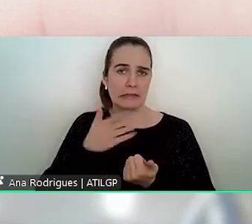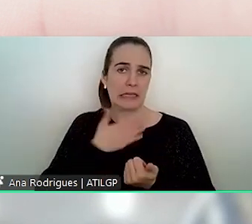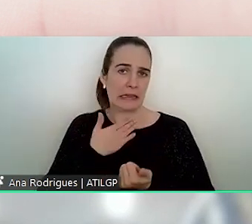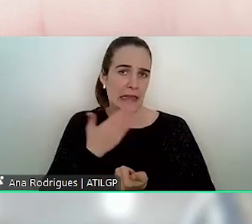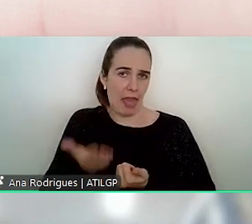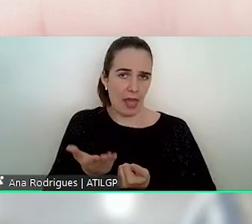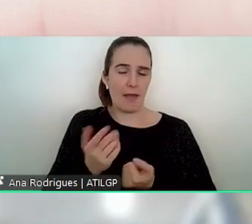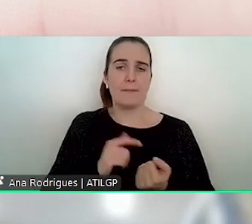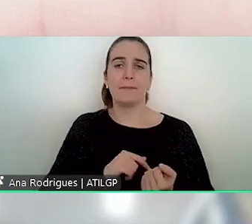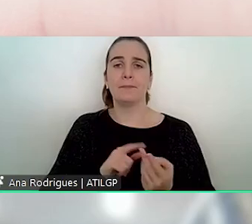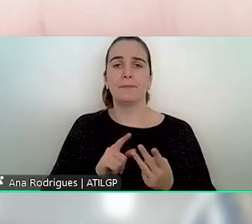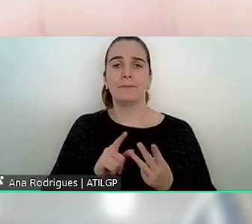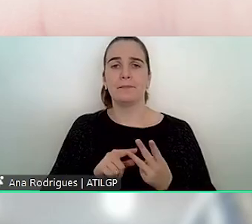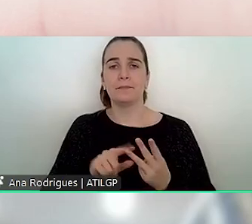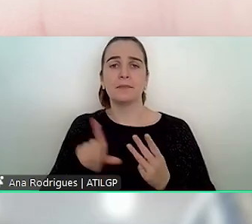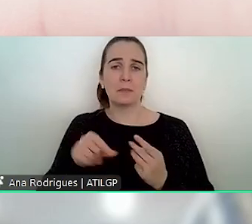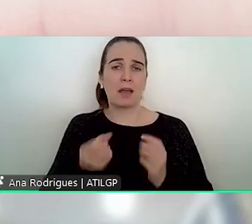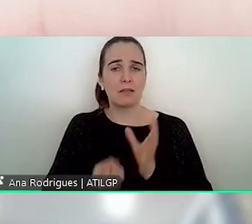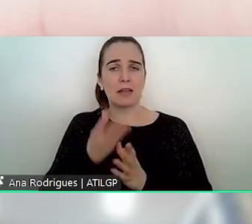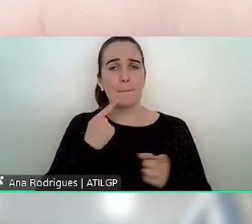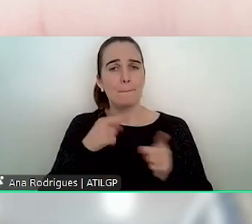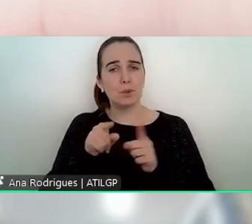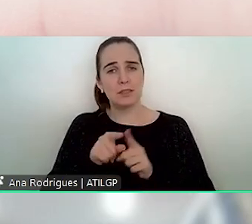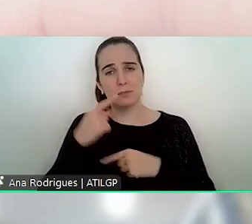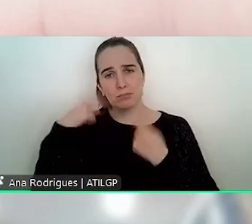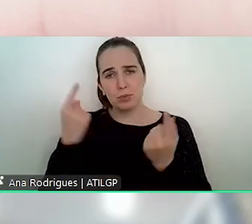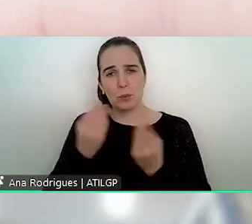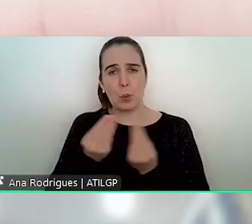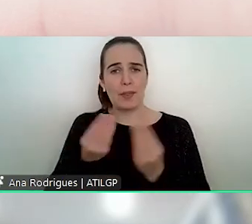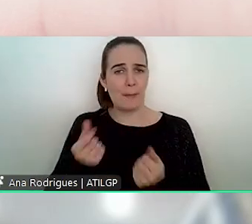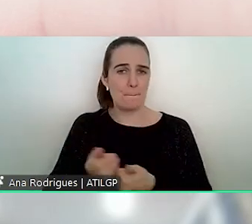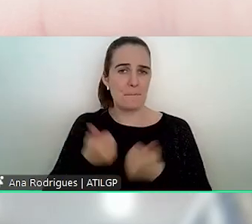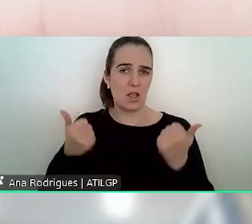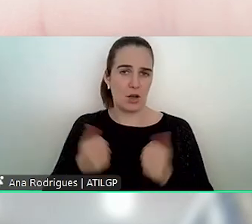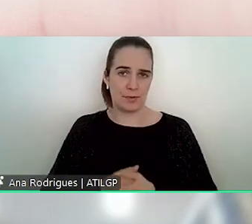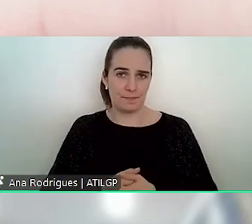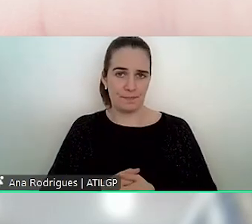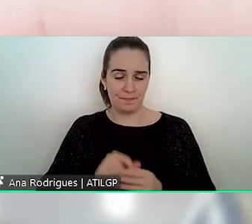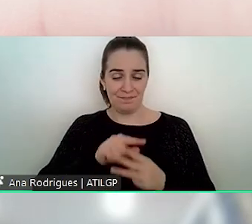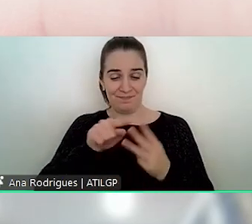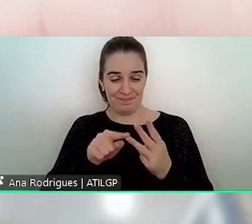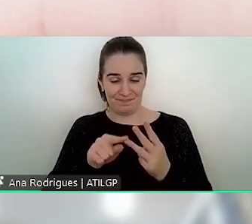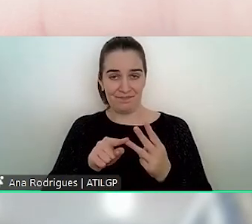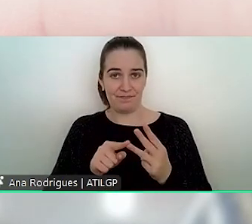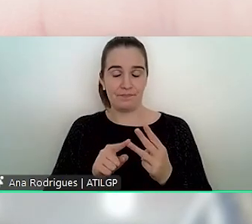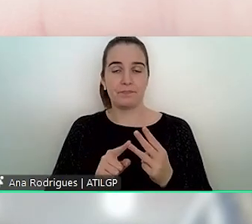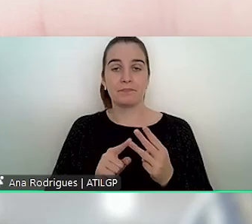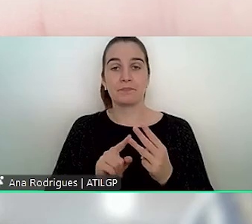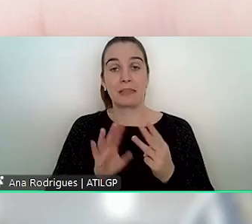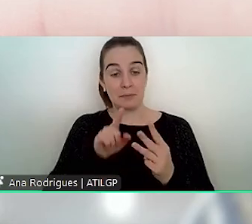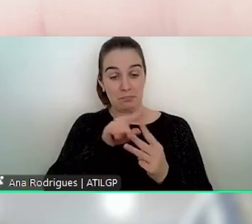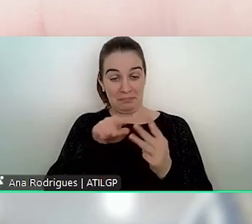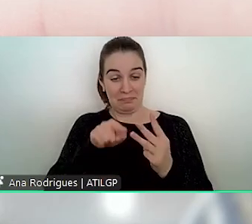oferecidos e também políticas públicas de maior qualidade. Apesar de ser, por isso,